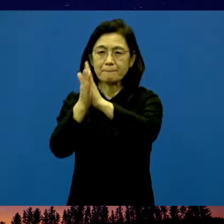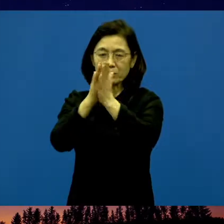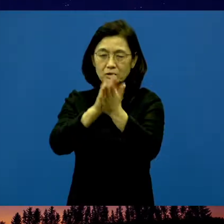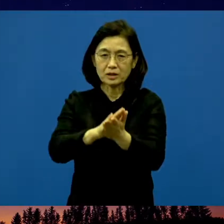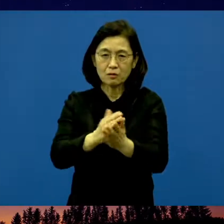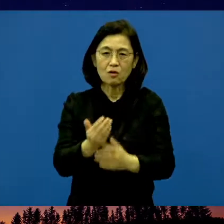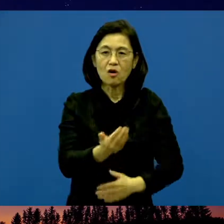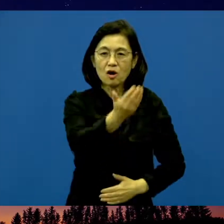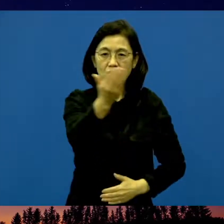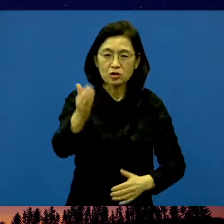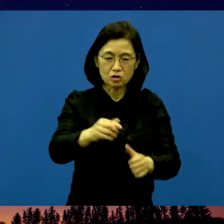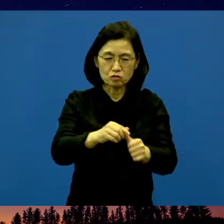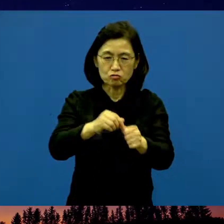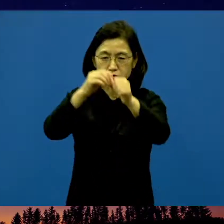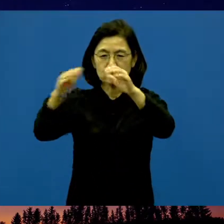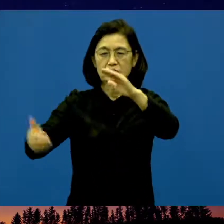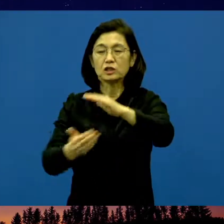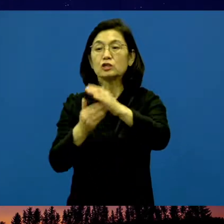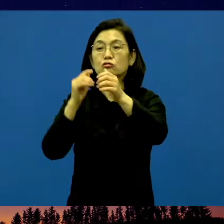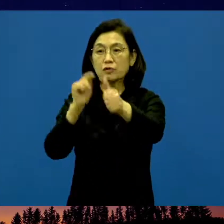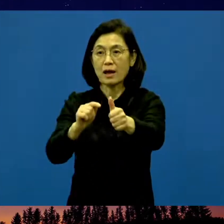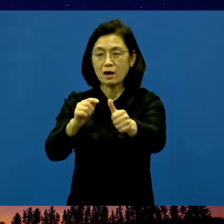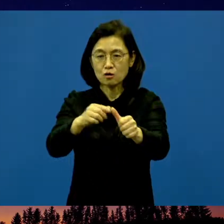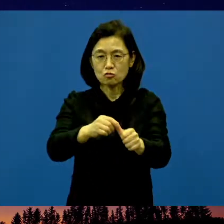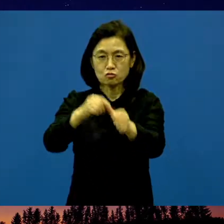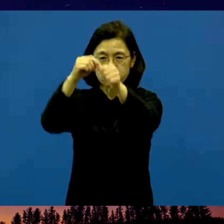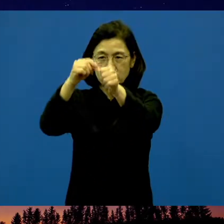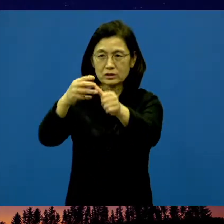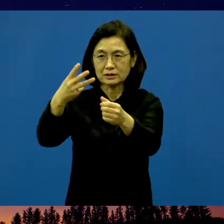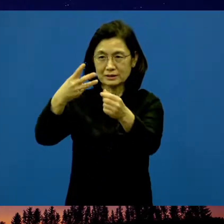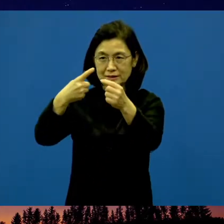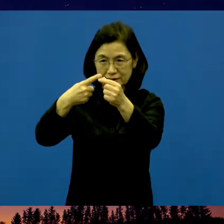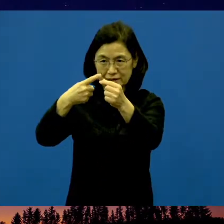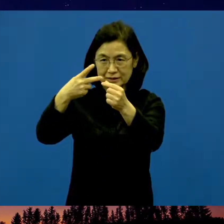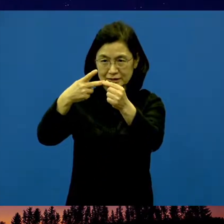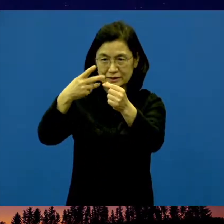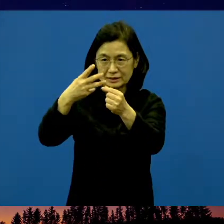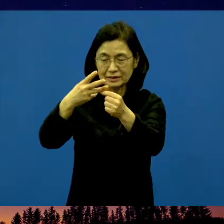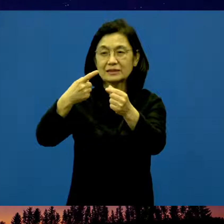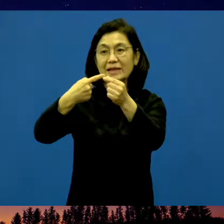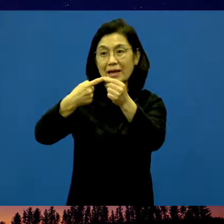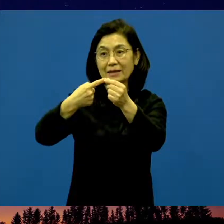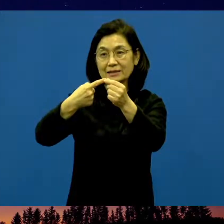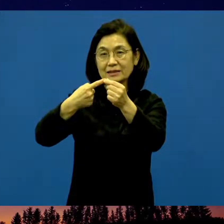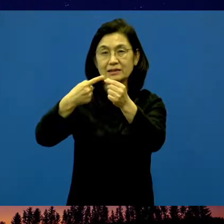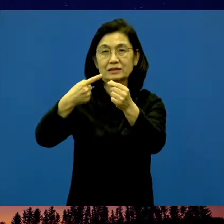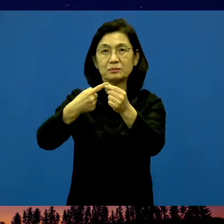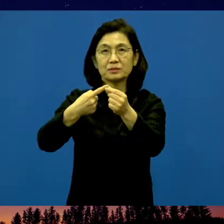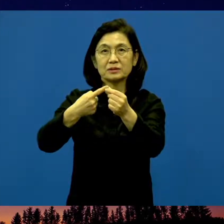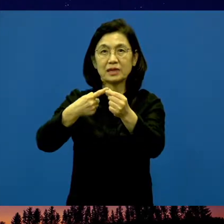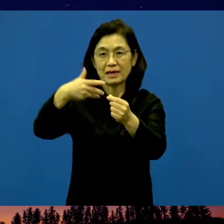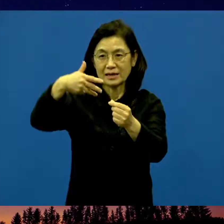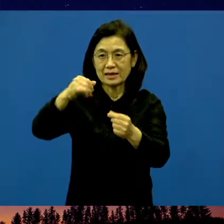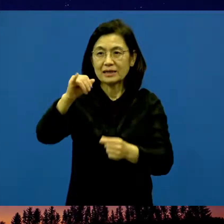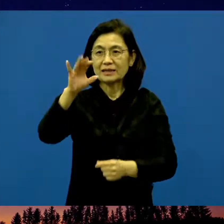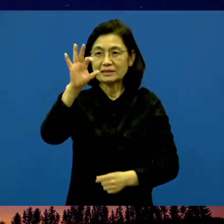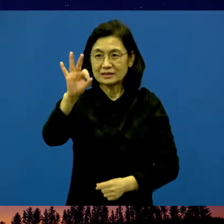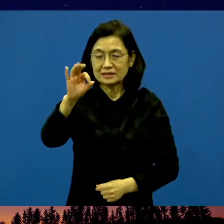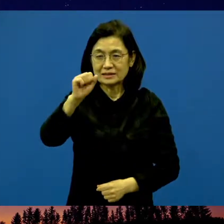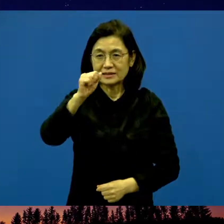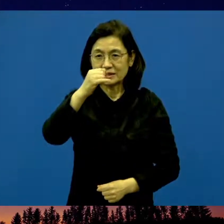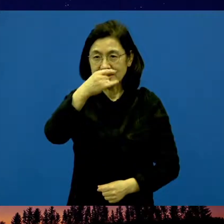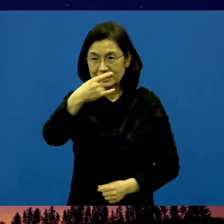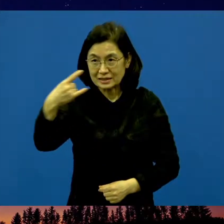여러분, 구원은 크게 세 가지로 분류하죠. 하나는 칭의죠. justification이라고 하는 칭의.